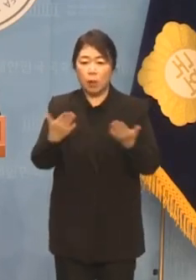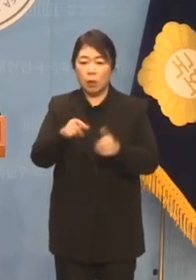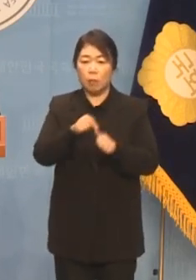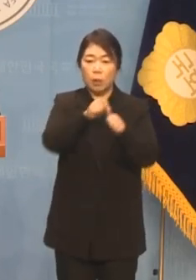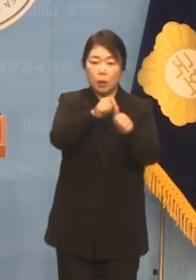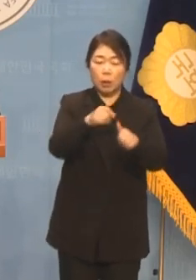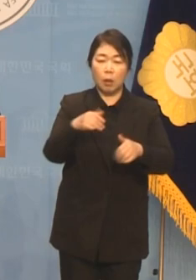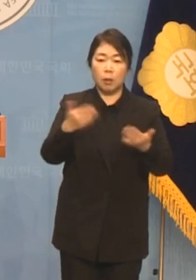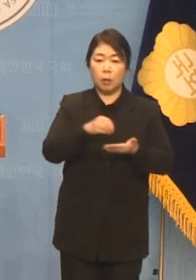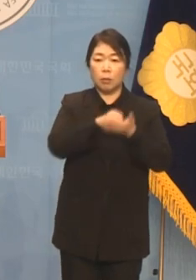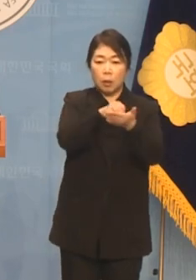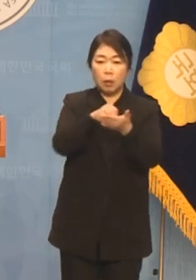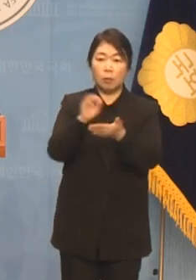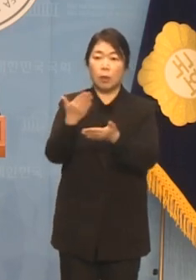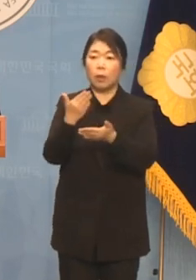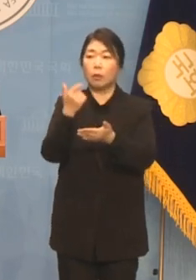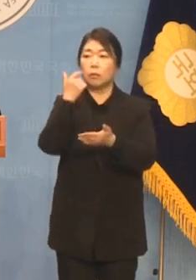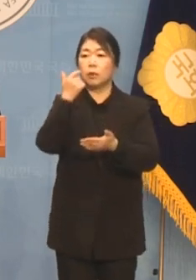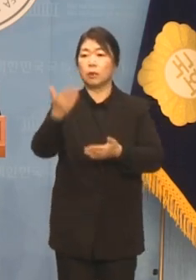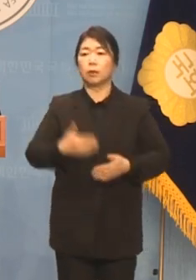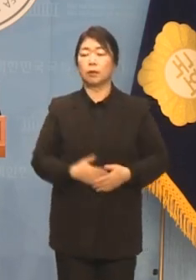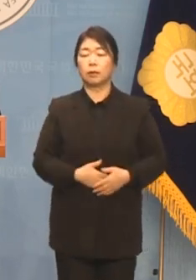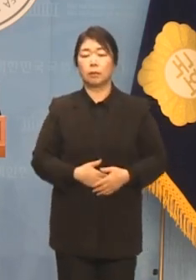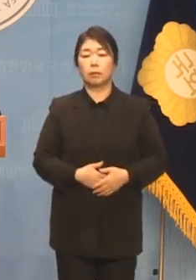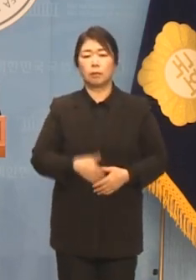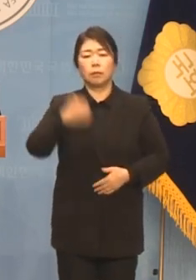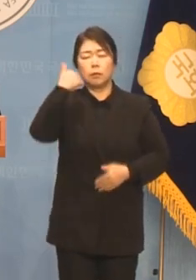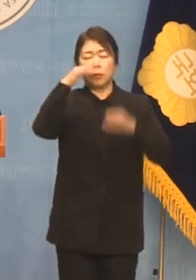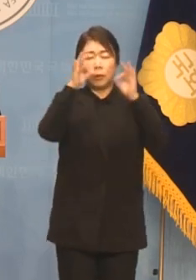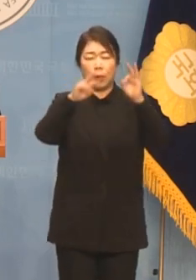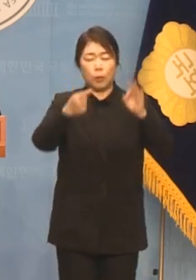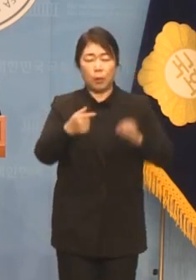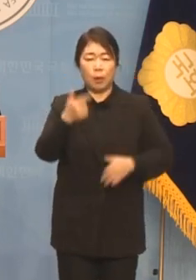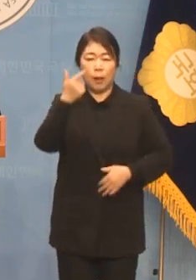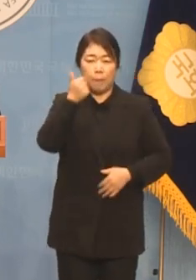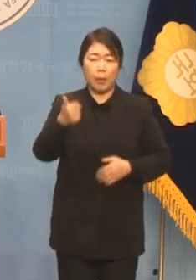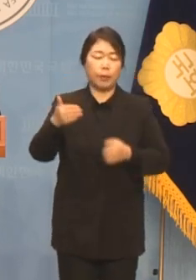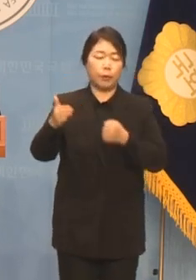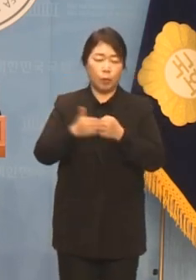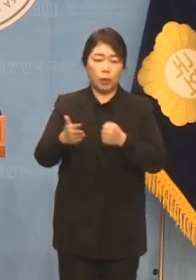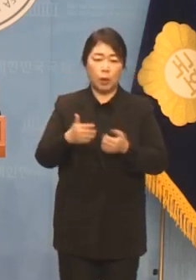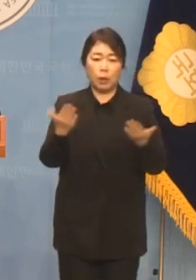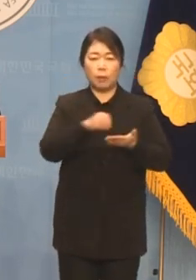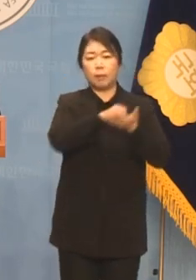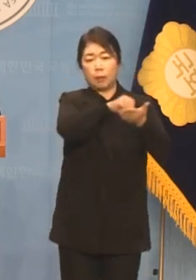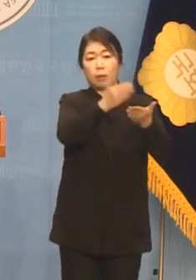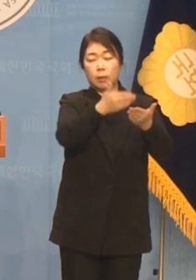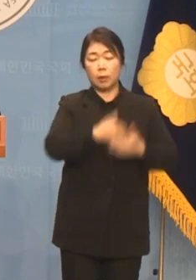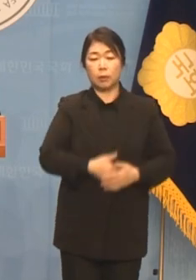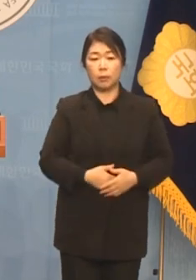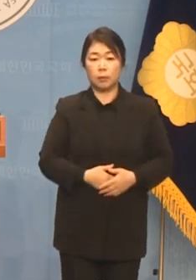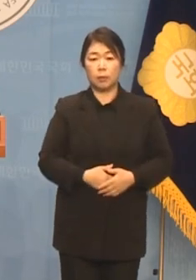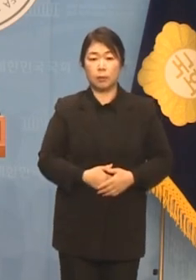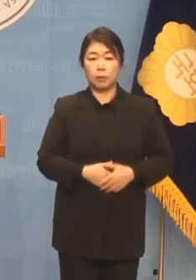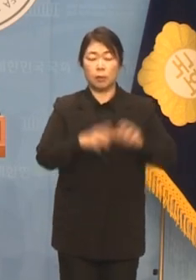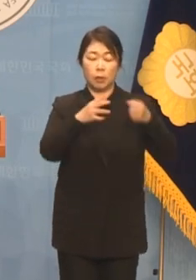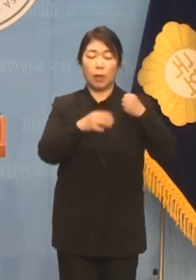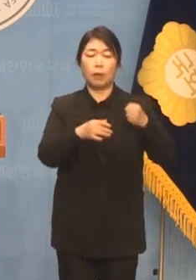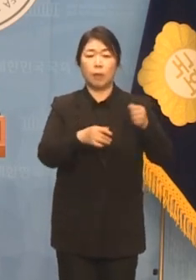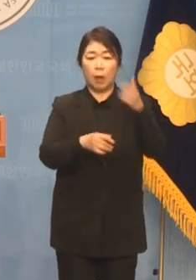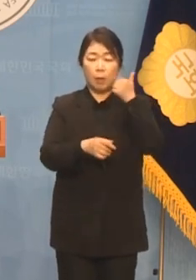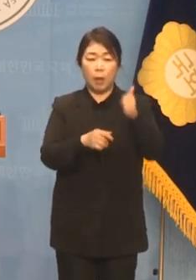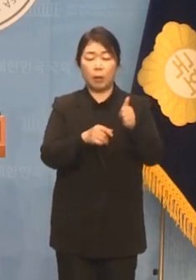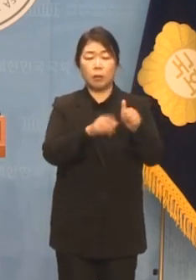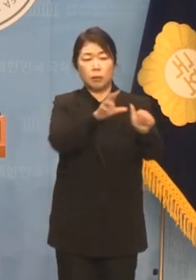한 것입니까 누가 봐도 아빠 찬스입니다 국민의 임은 또다시 아빠 찬스로